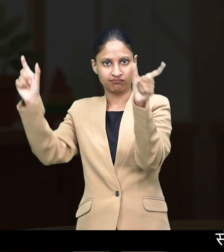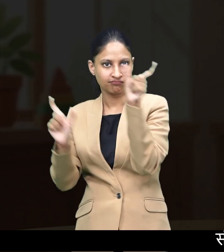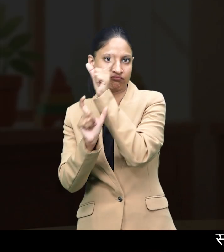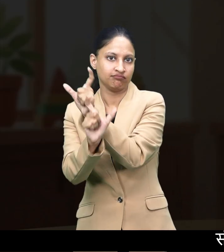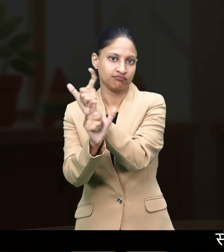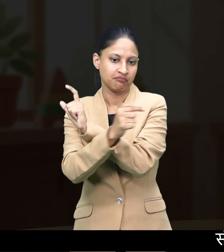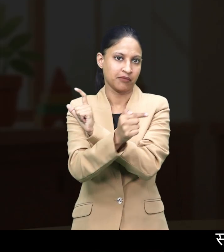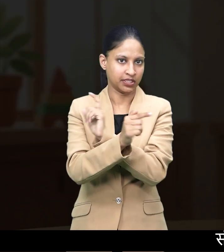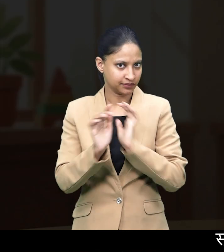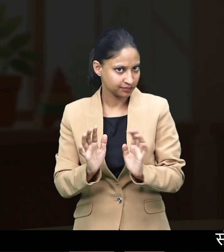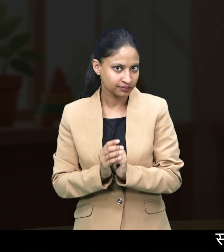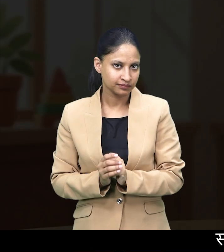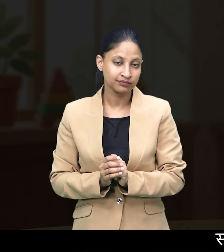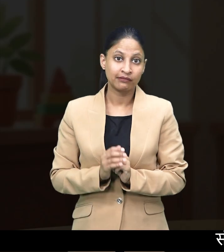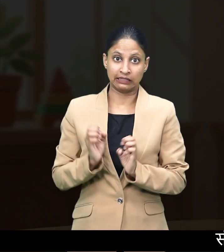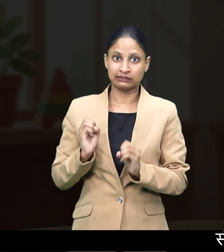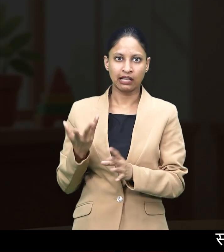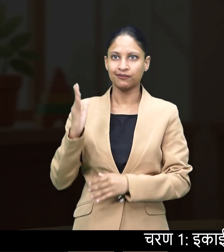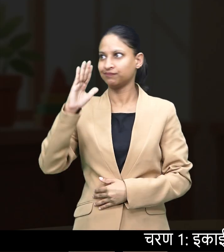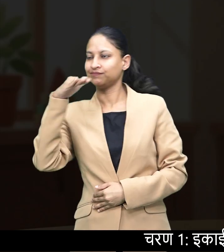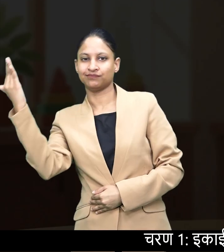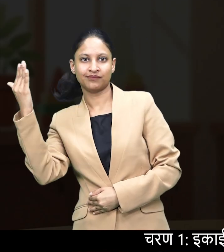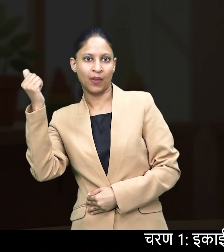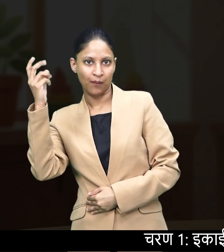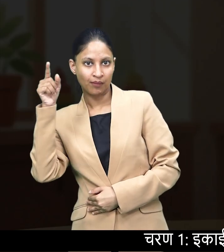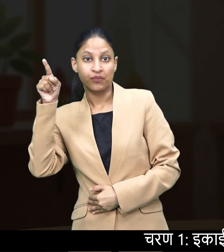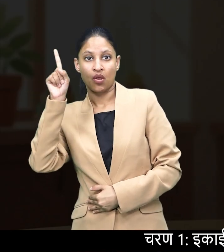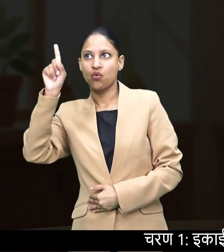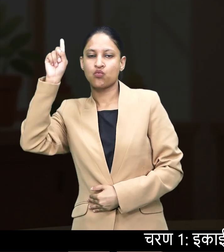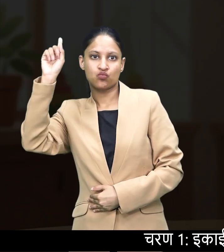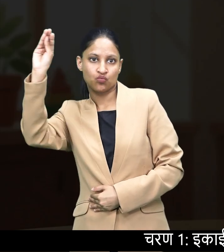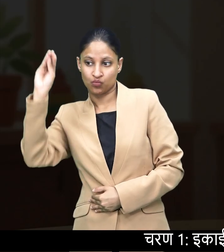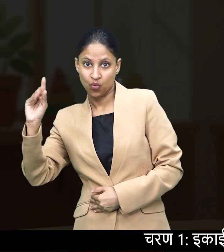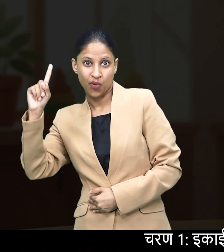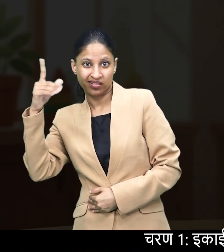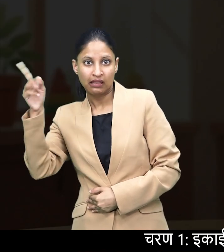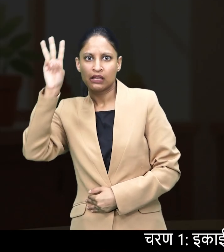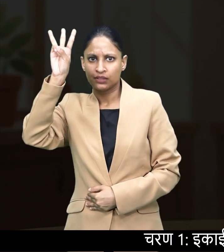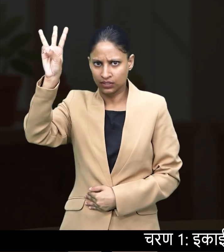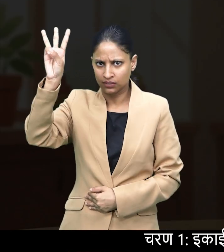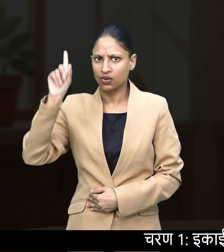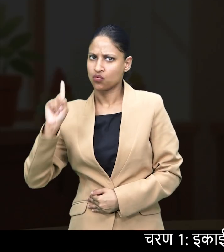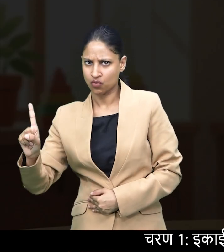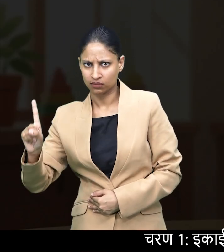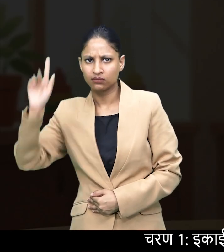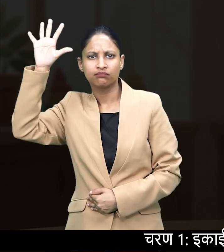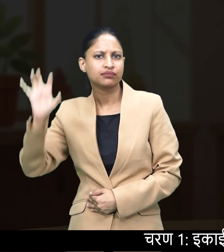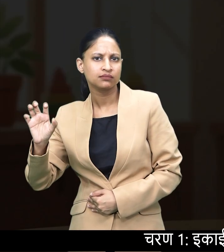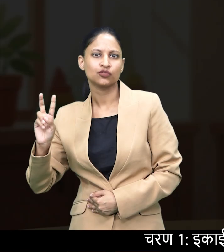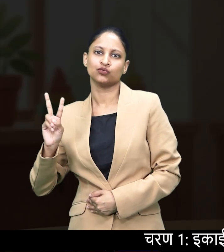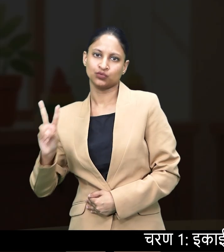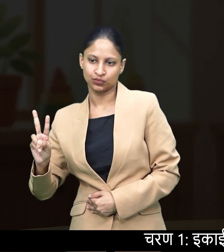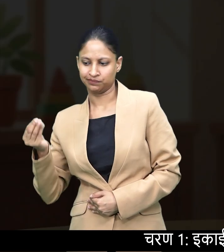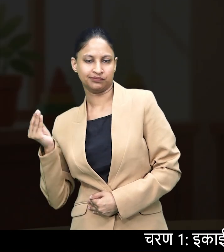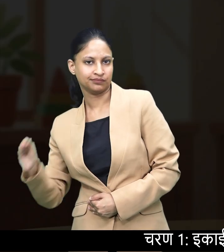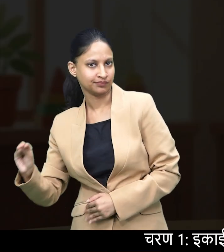संख्याओं को स्तंभ रूप में रखें। चरण 1 इकाई 3 घटा 1 बराबर 2। इकाई के स्थान पर 2